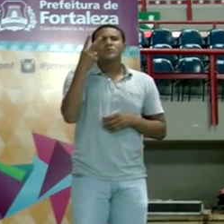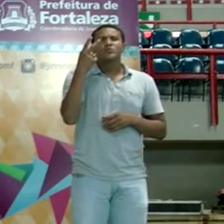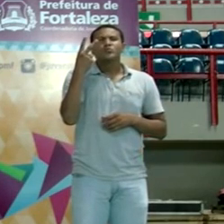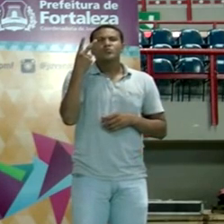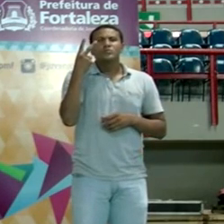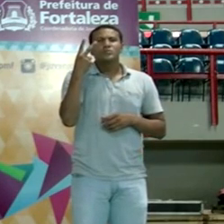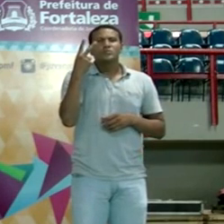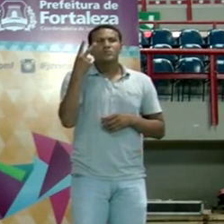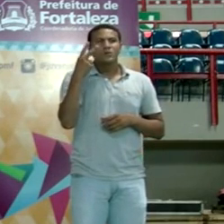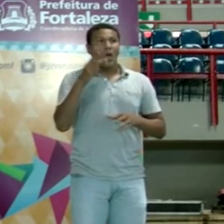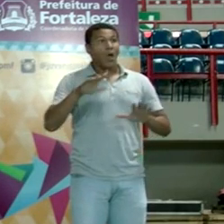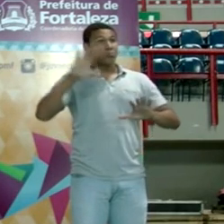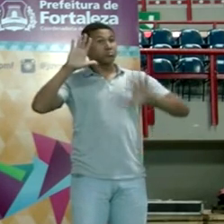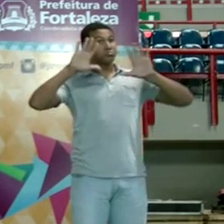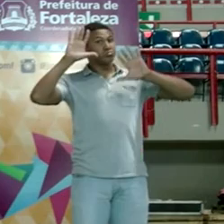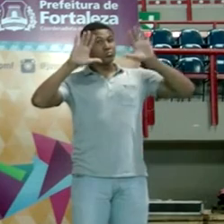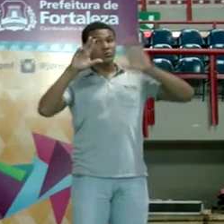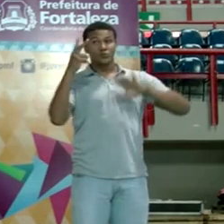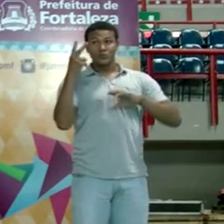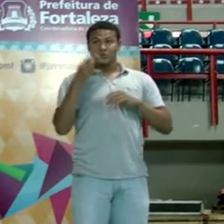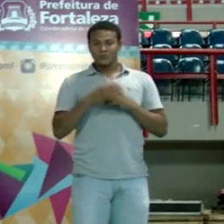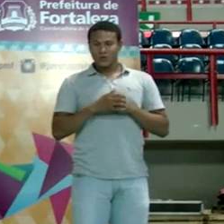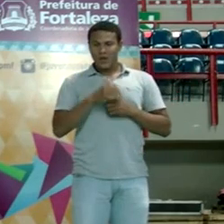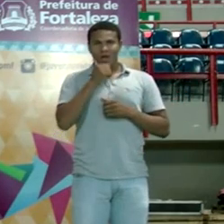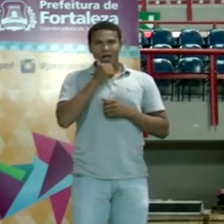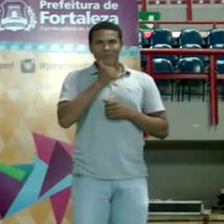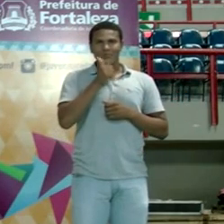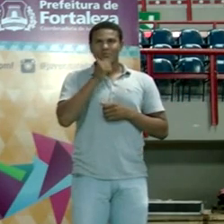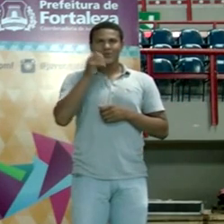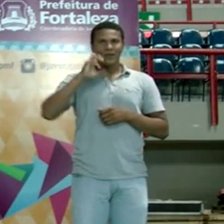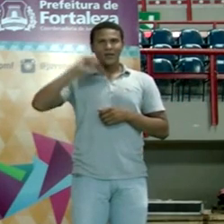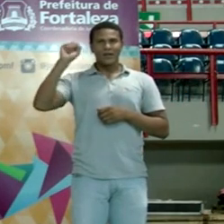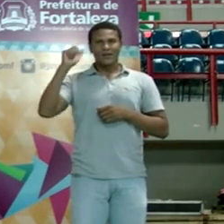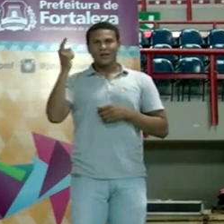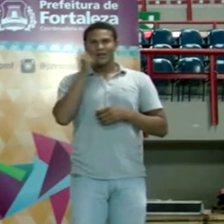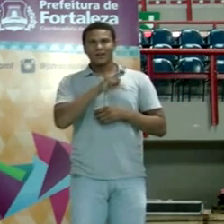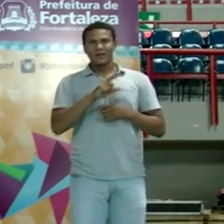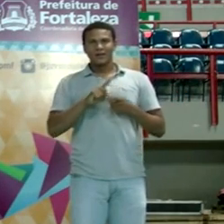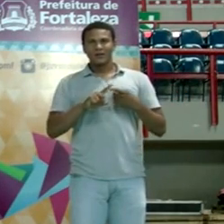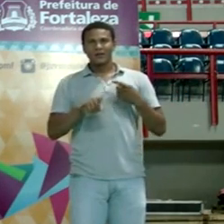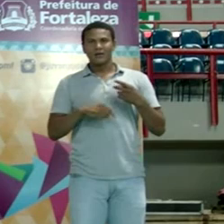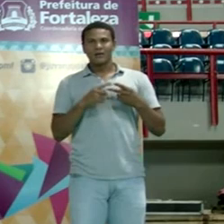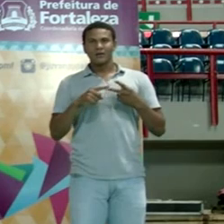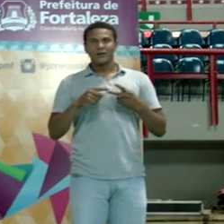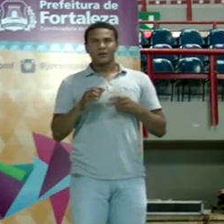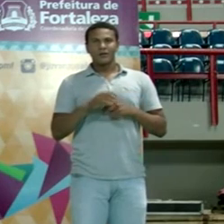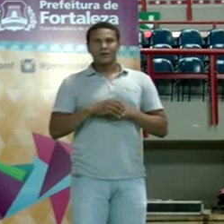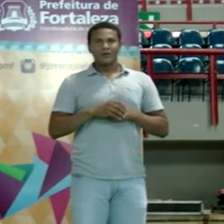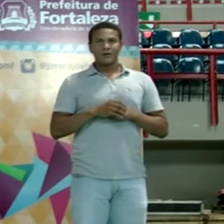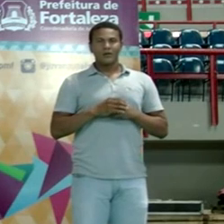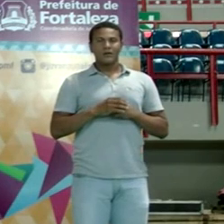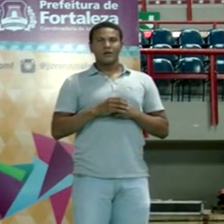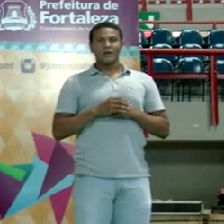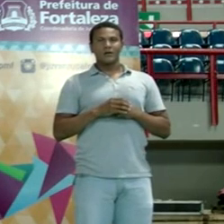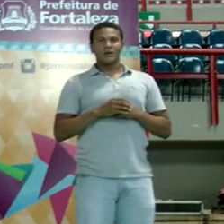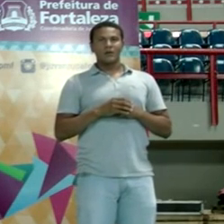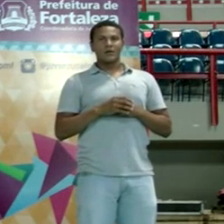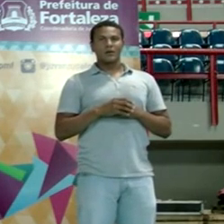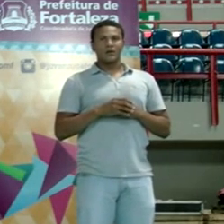2. Agora o pessoal reconheceu a Maria que ganhou, né? E mais algum, e quem mais, minha filha?